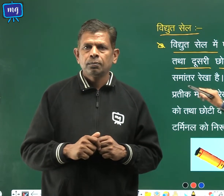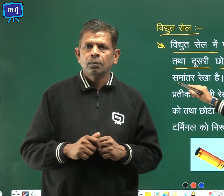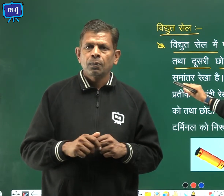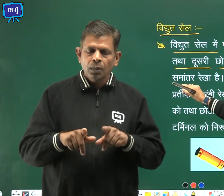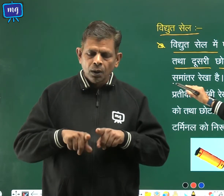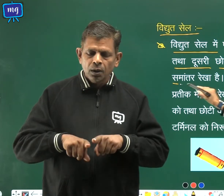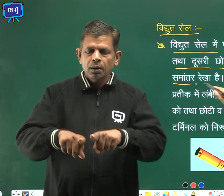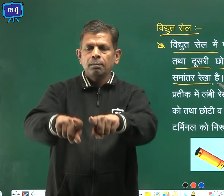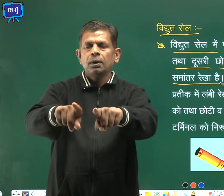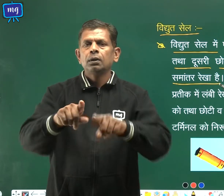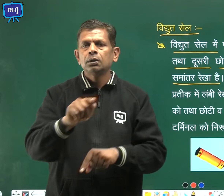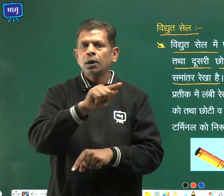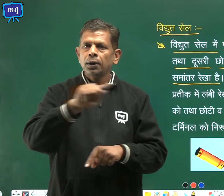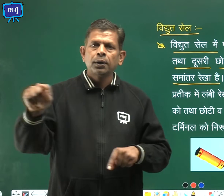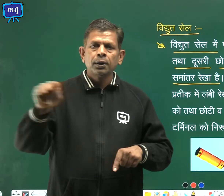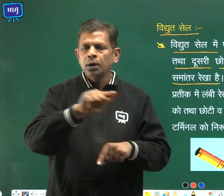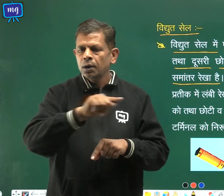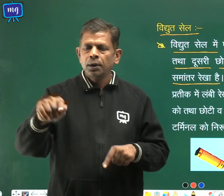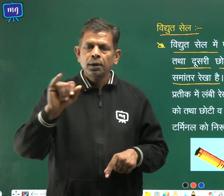समानांतर रेखा है।